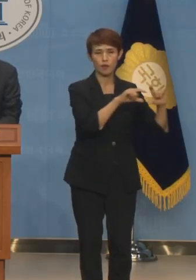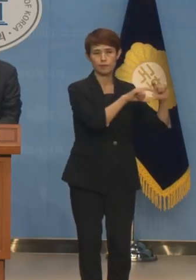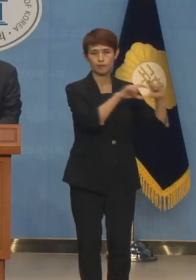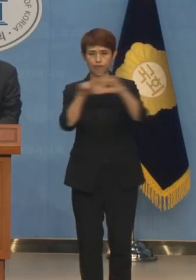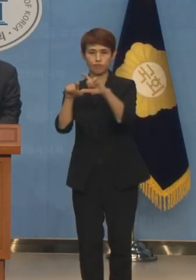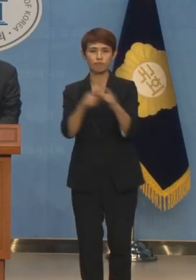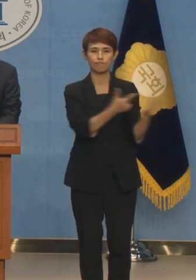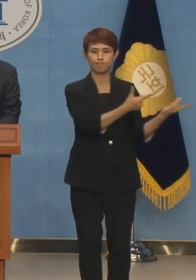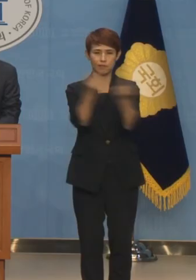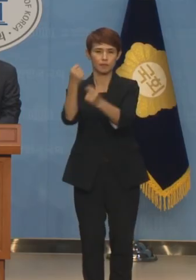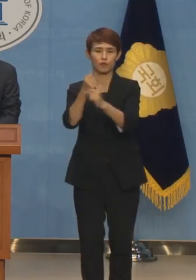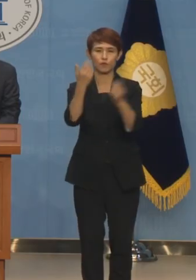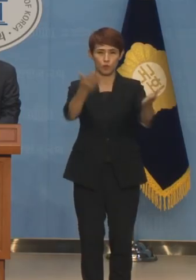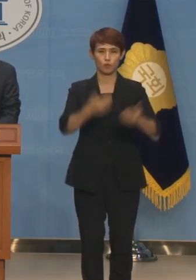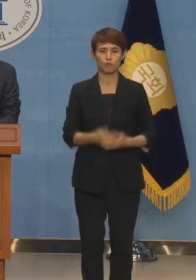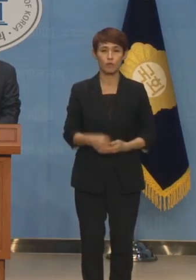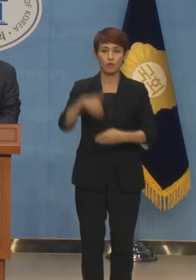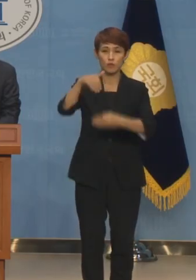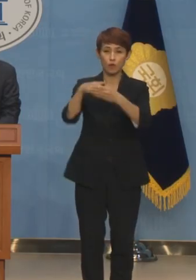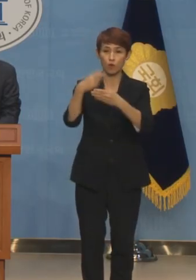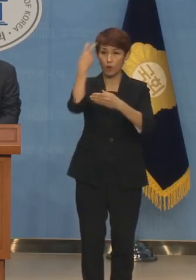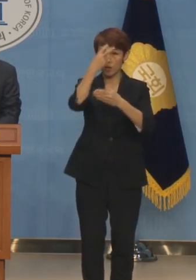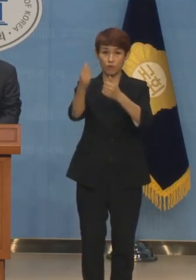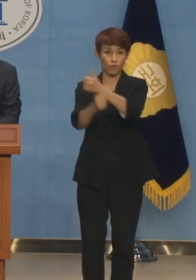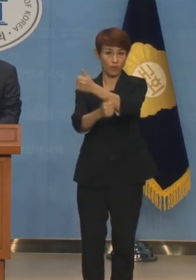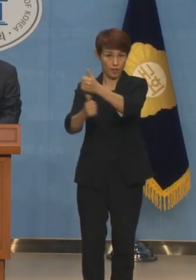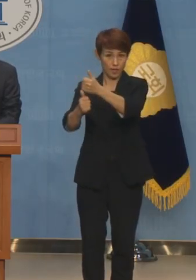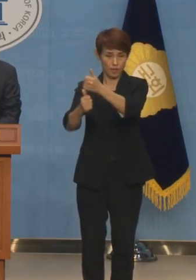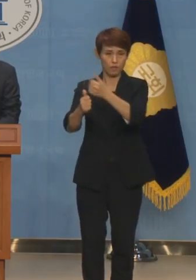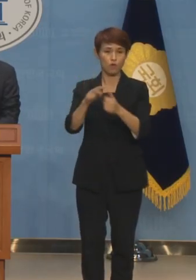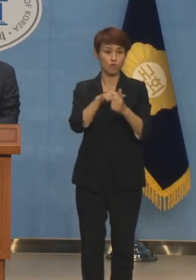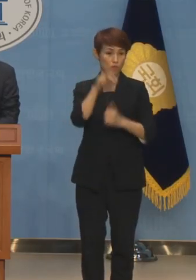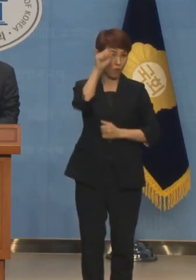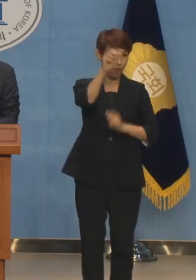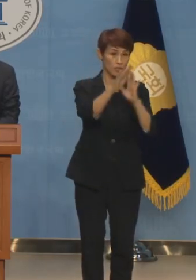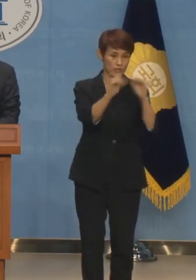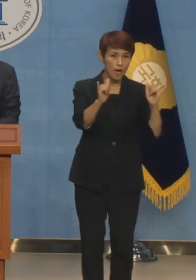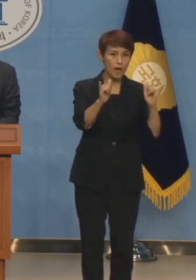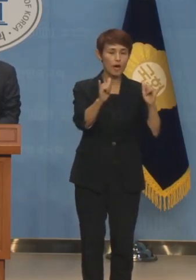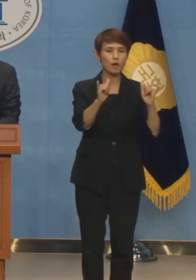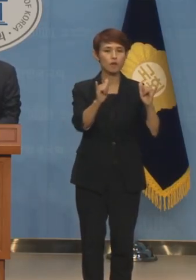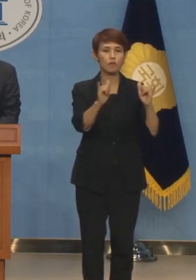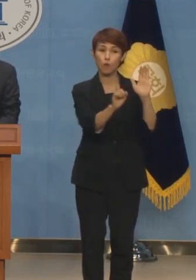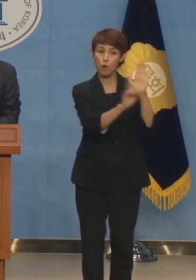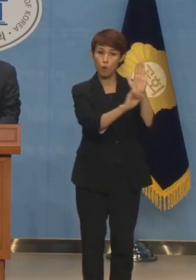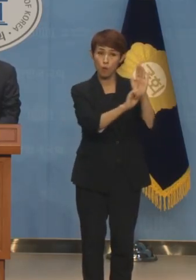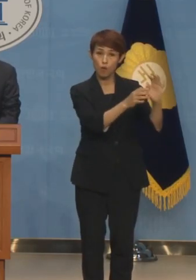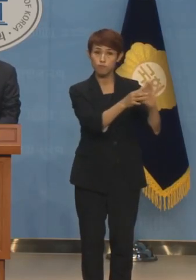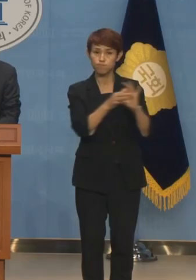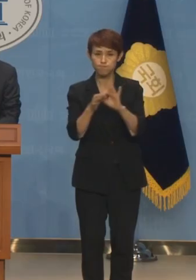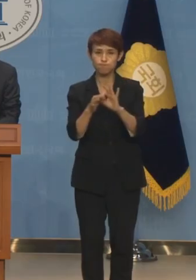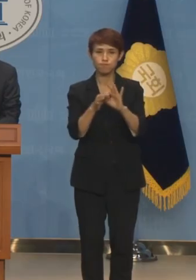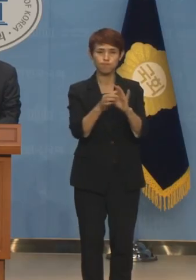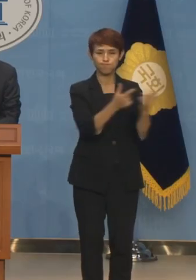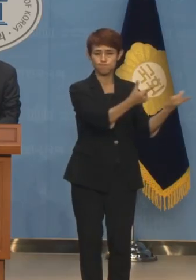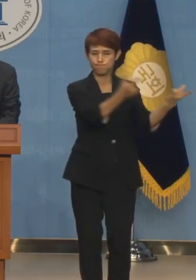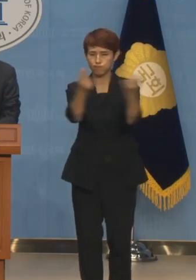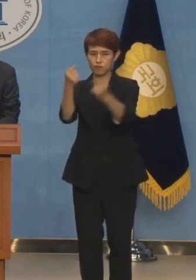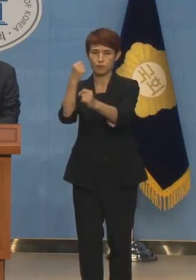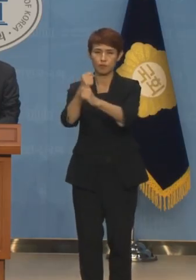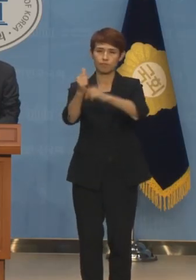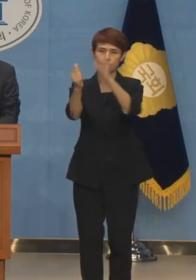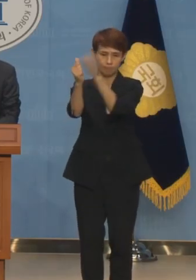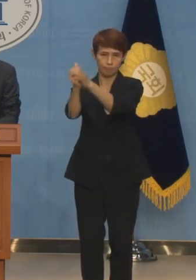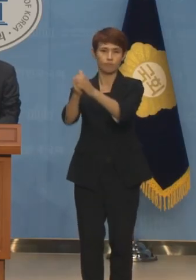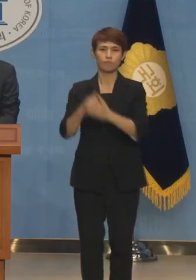평준화하겠습니다. 선관위로 하여금 후보자들의 포털 광고를 균등하게 시행하도록